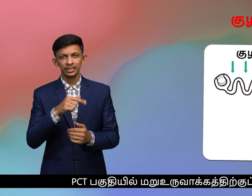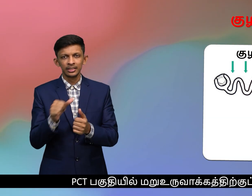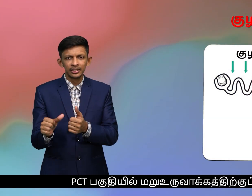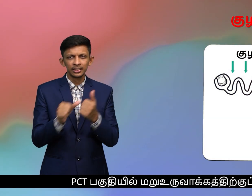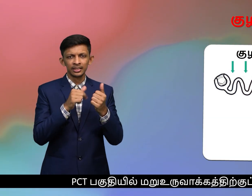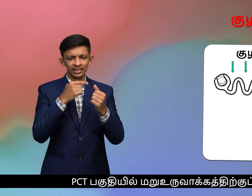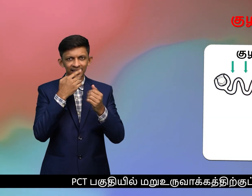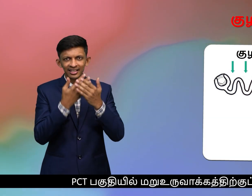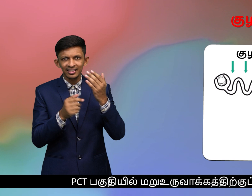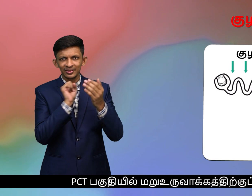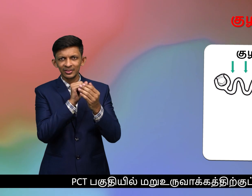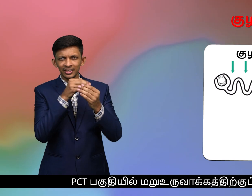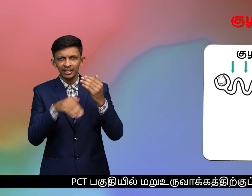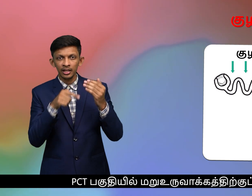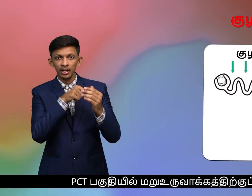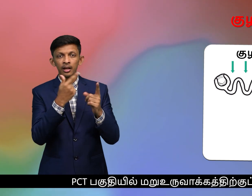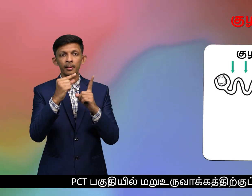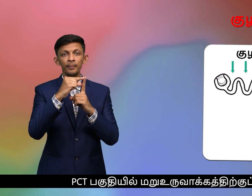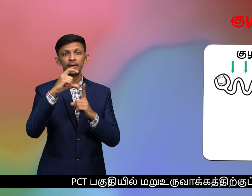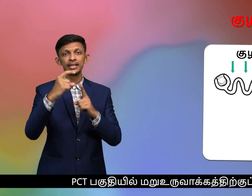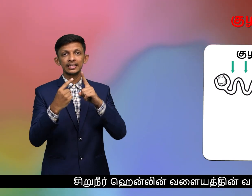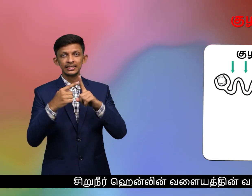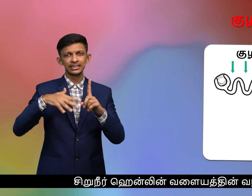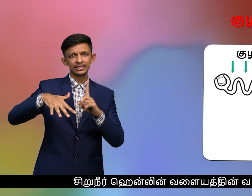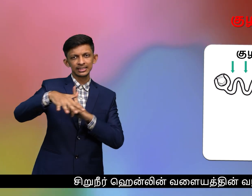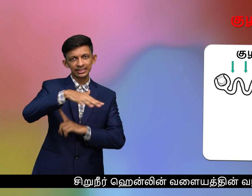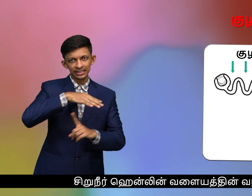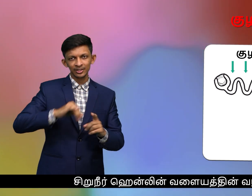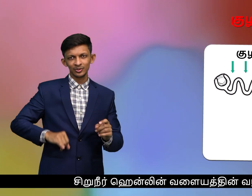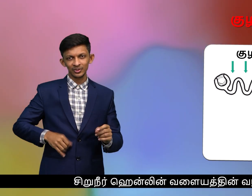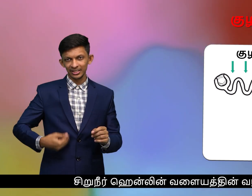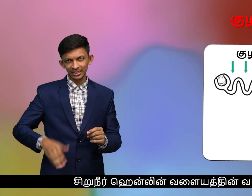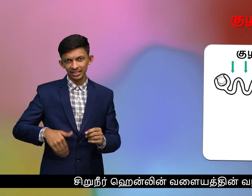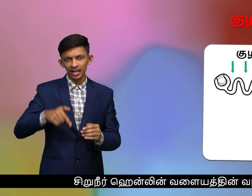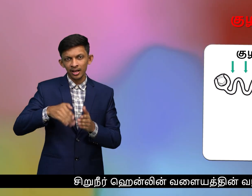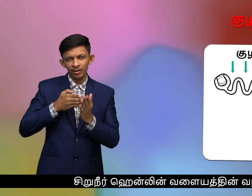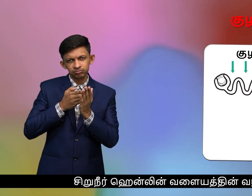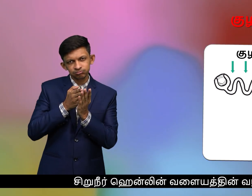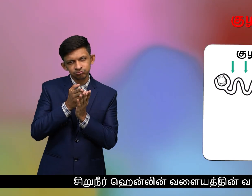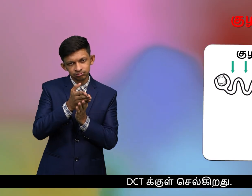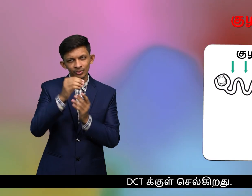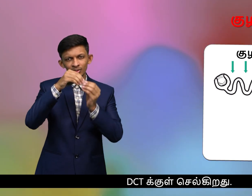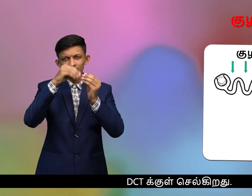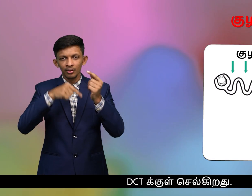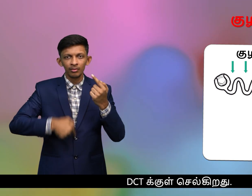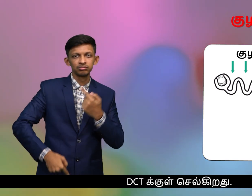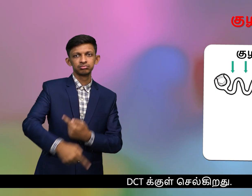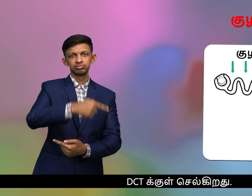பிசிடி பகுதியில் மறு உருவாக்கத்திற்கு பிறகு சிறுநீர் ஹென்லின் வலைத்தளத்தின் வழியாக டிசிடிக்குள்